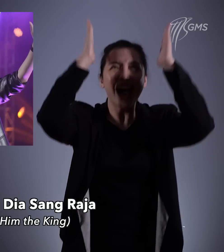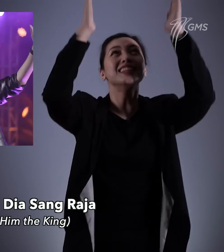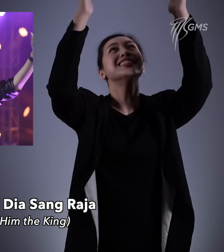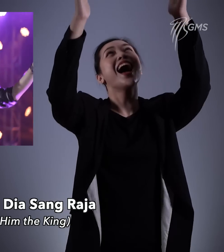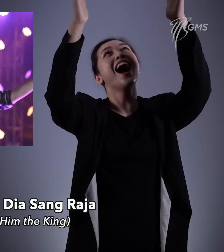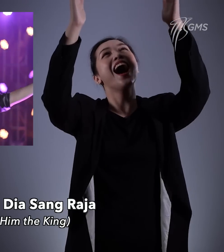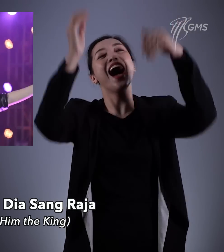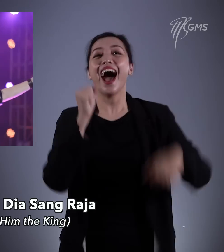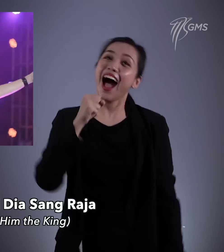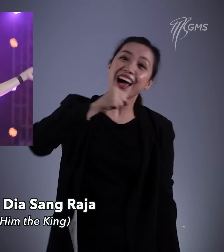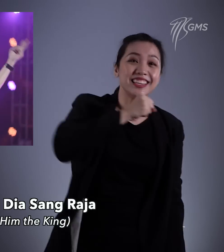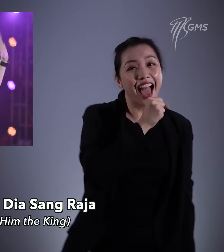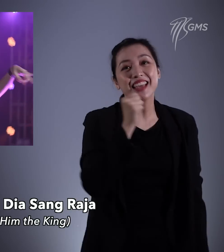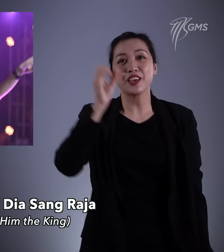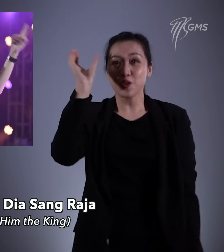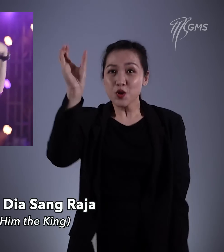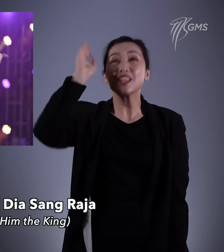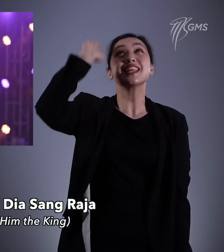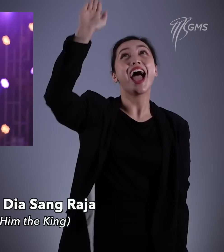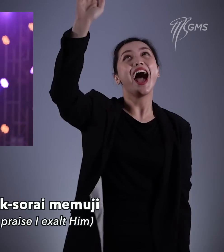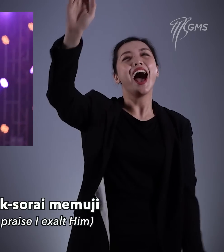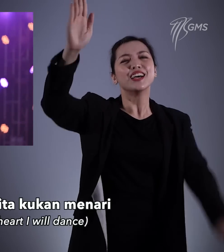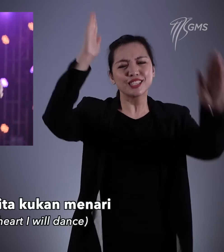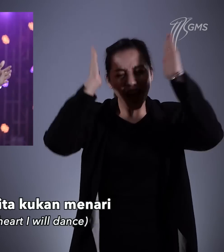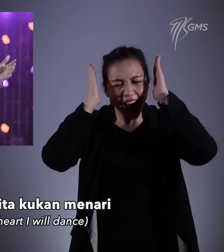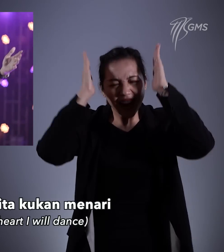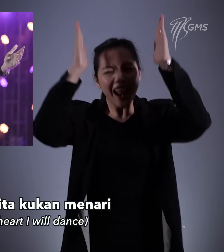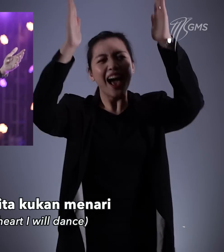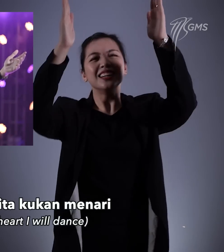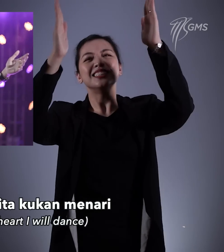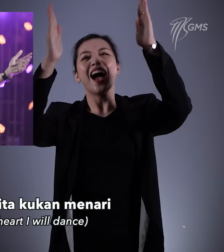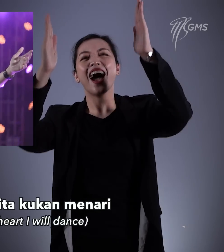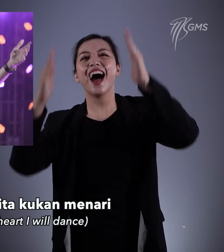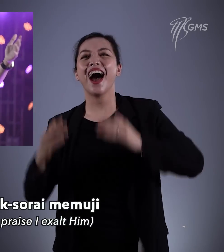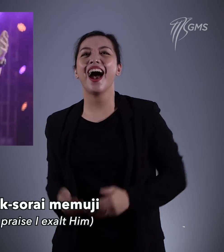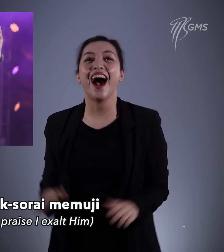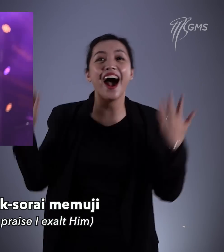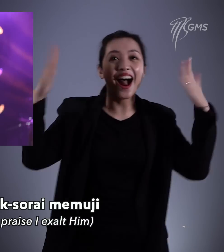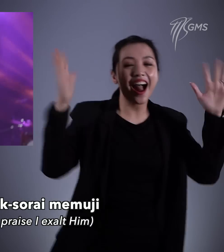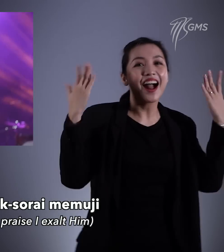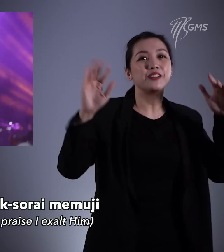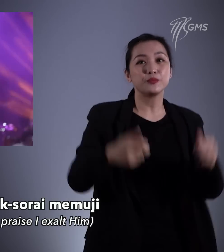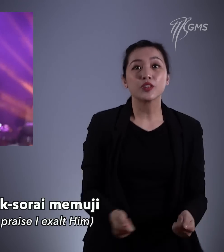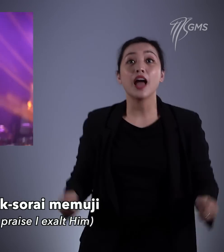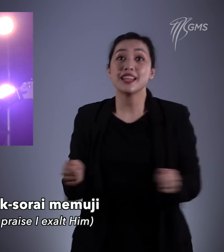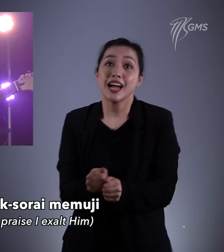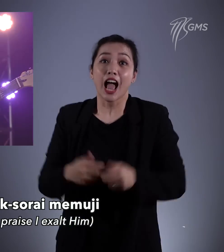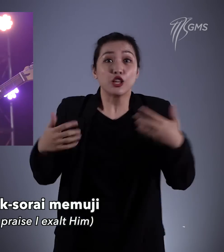Sang Raja, nyanyi bagi. Mari bertepuk tangan bersama-sama.